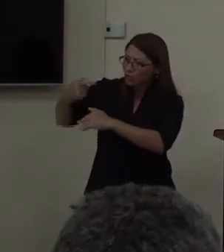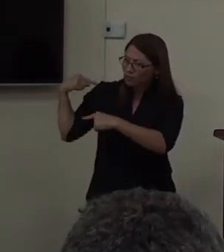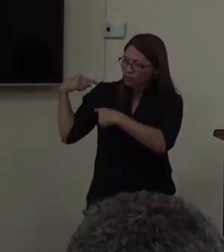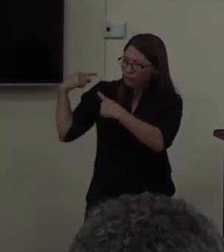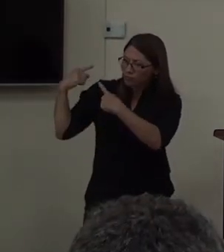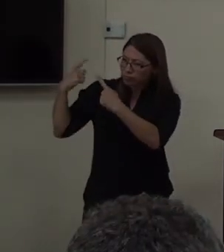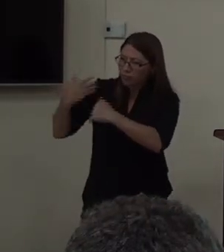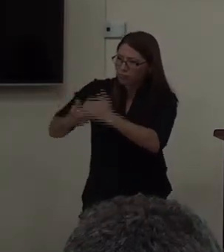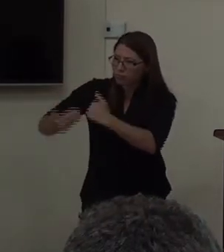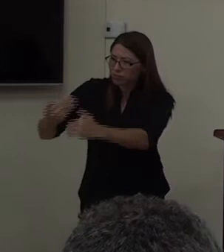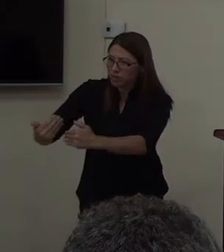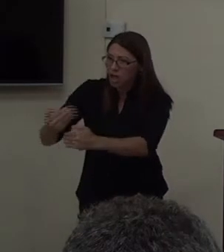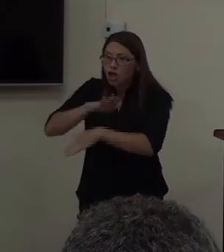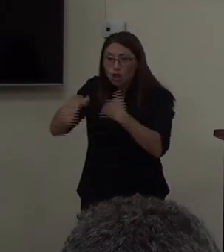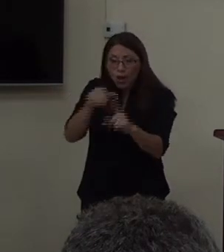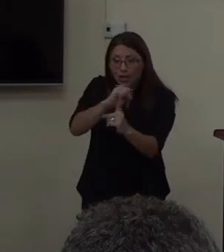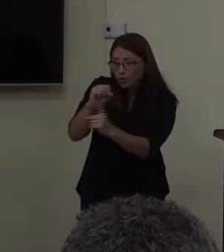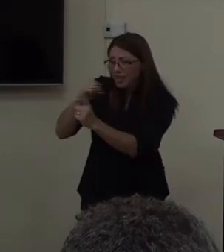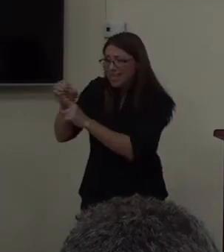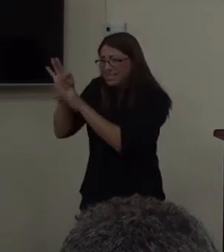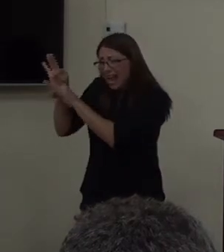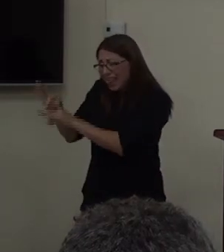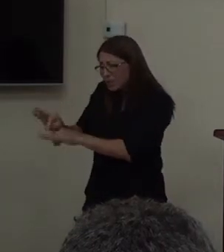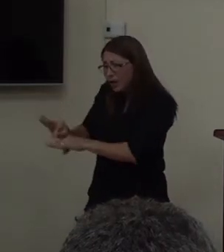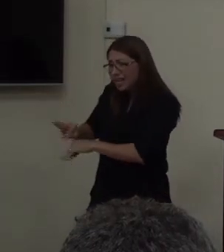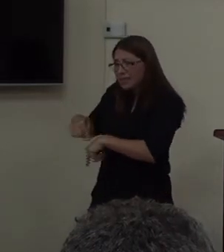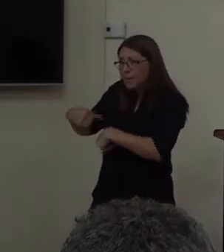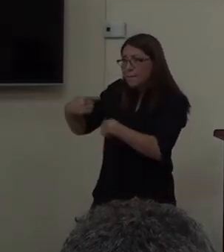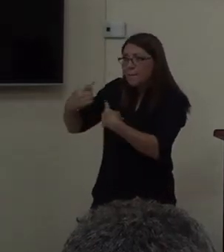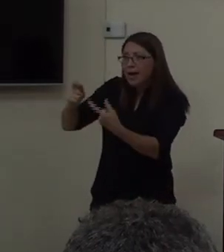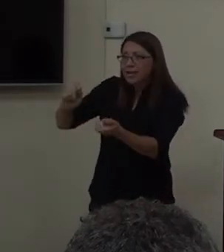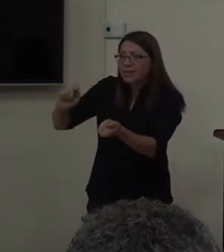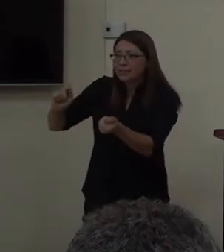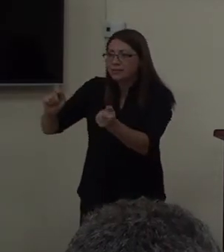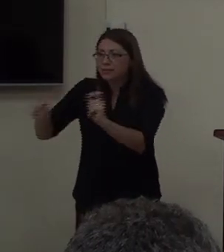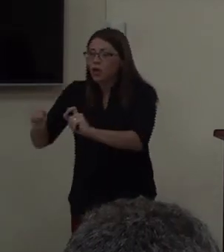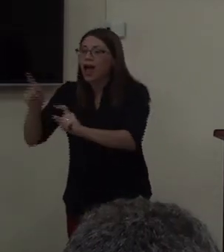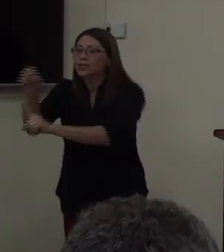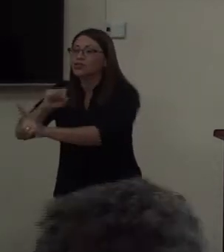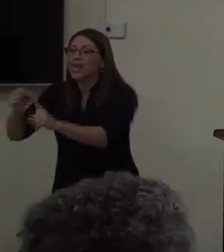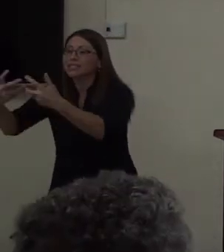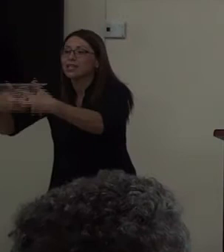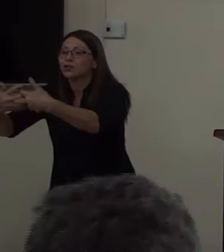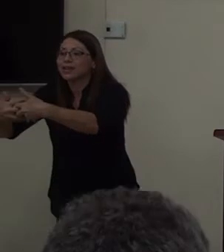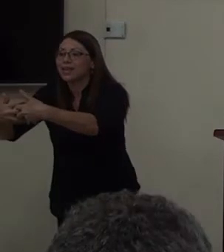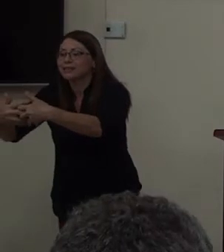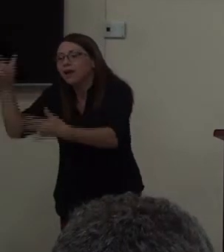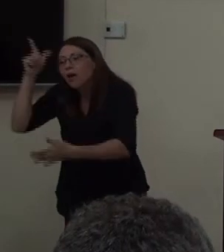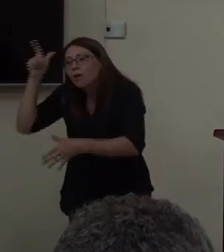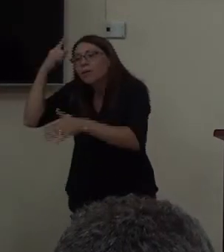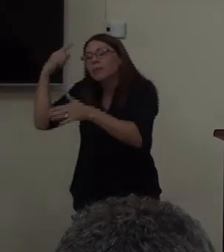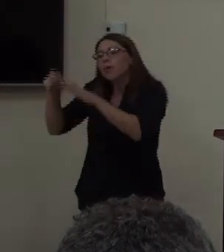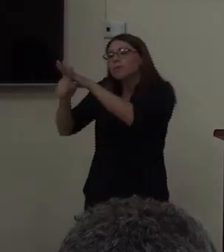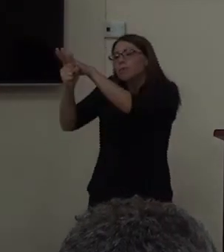que todas las sociedades tradicionales van en transición a sociedades industrializadas por presión, obviamente, porque a